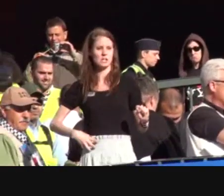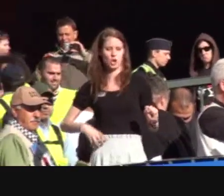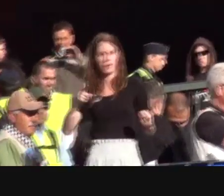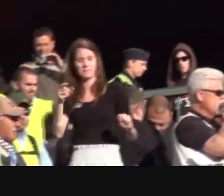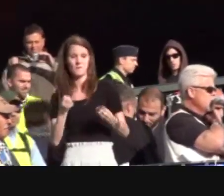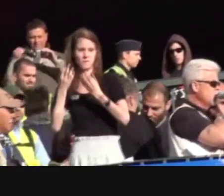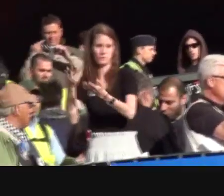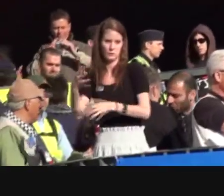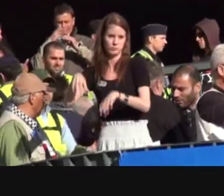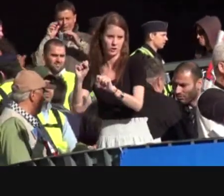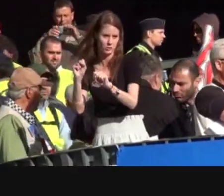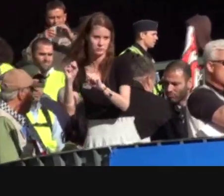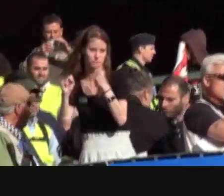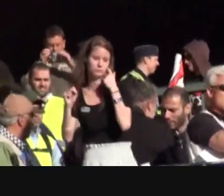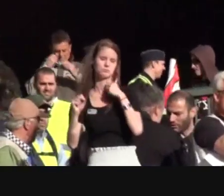har fått.